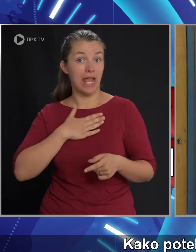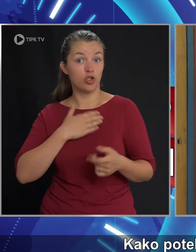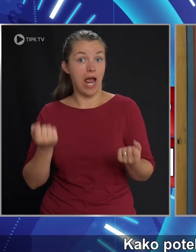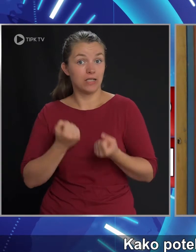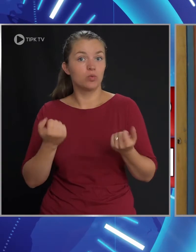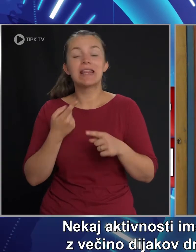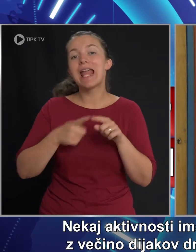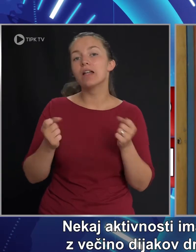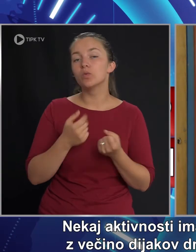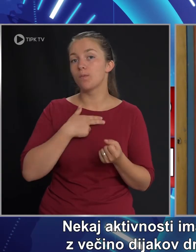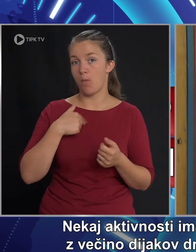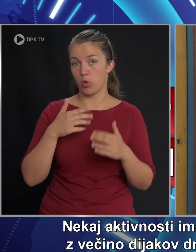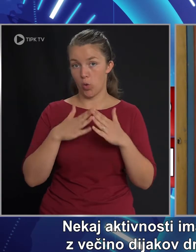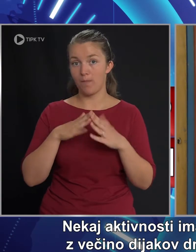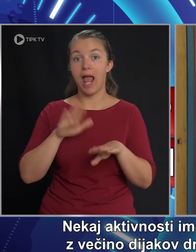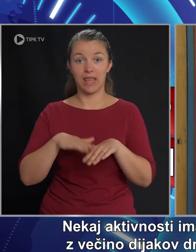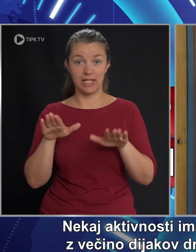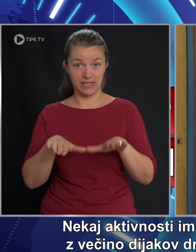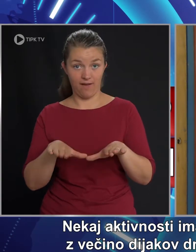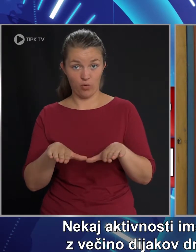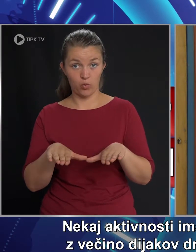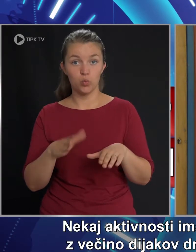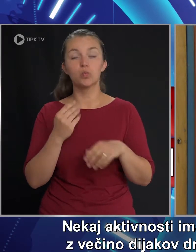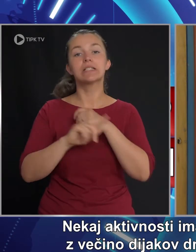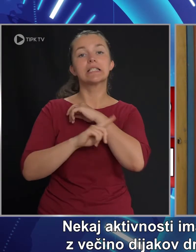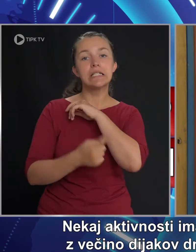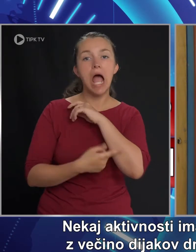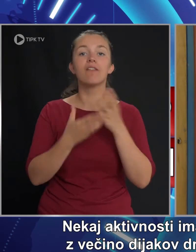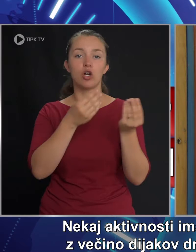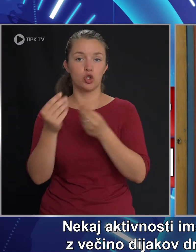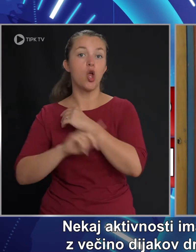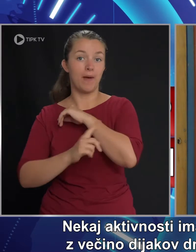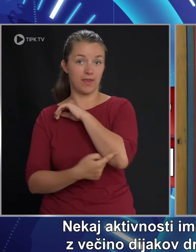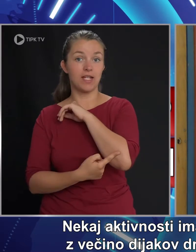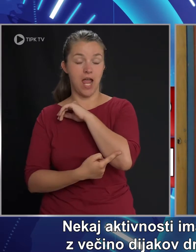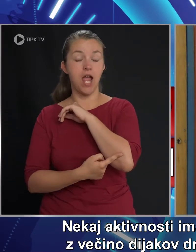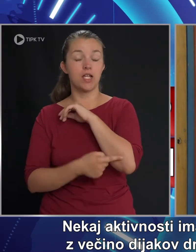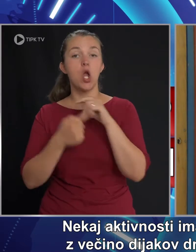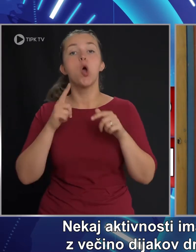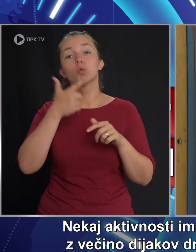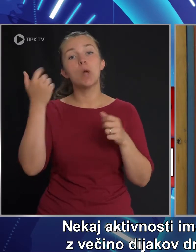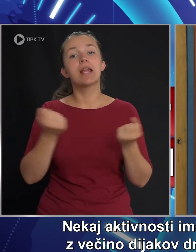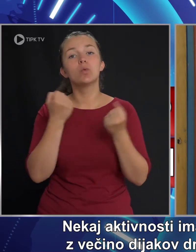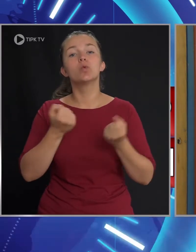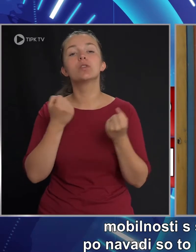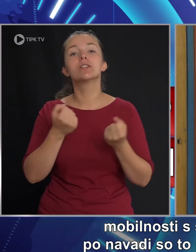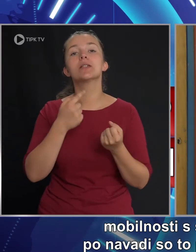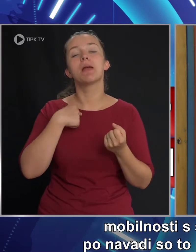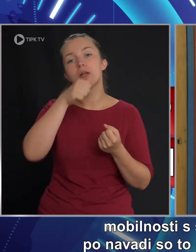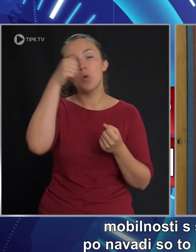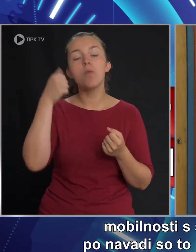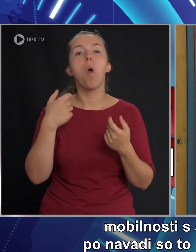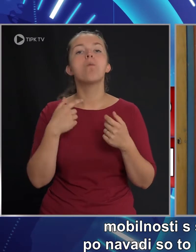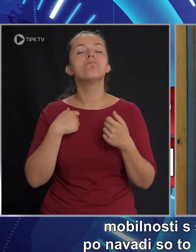potekajo naše aktivnosti? Nekaj aktivnosti imamo doma na zavodu, z dijaki, z večino dijakov, druge aktivnosti pa imenujemo